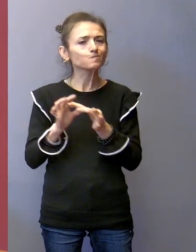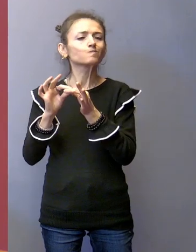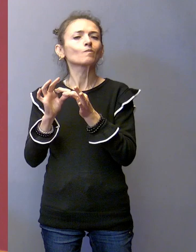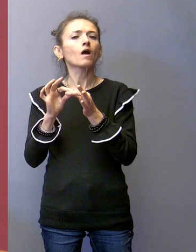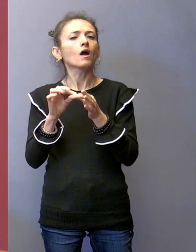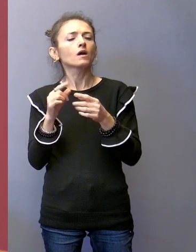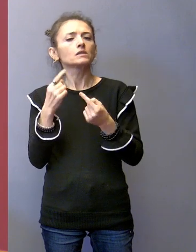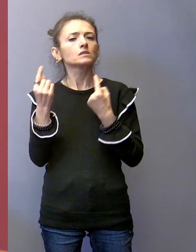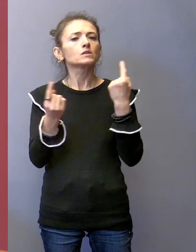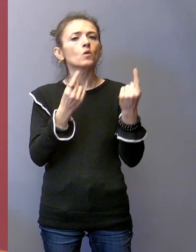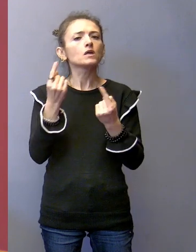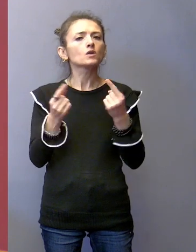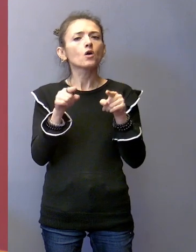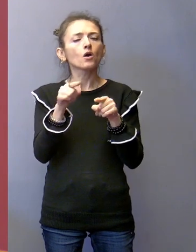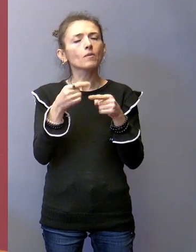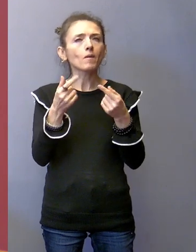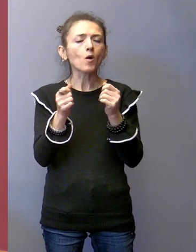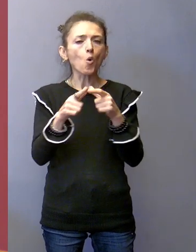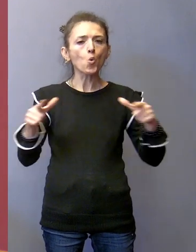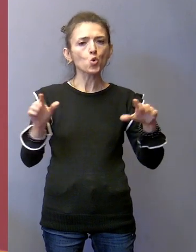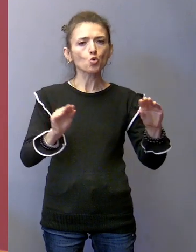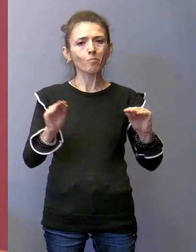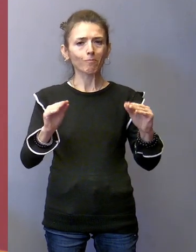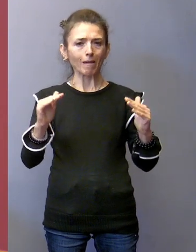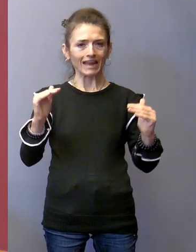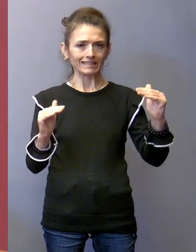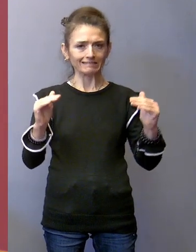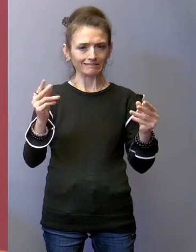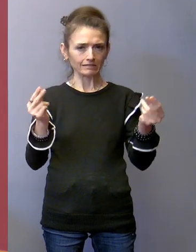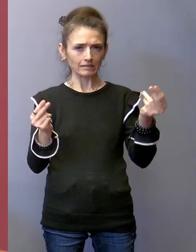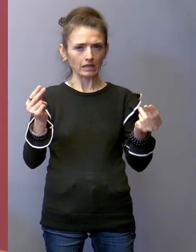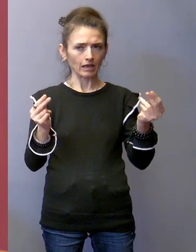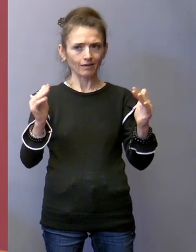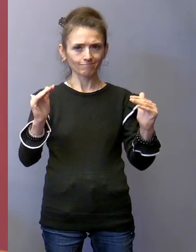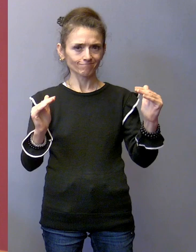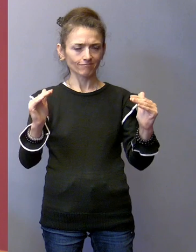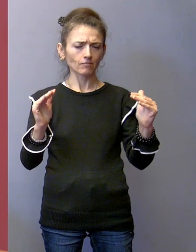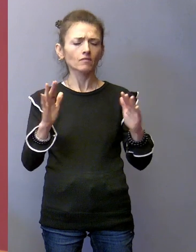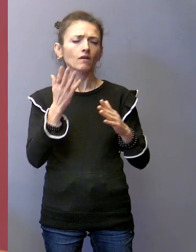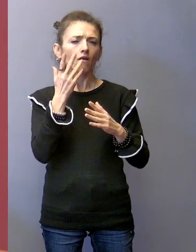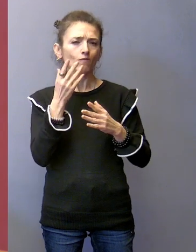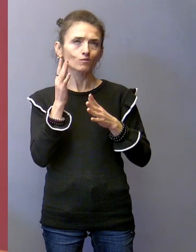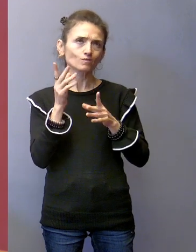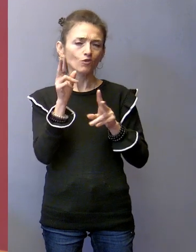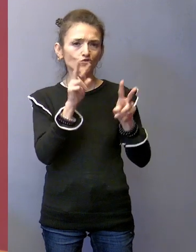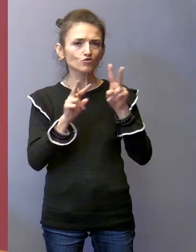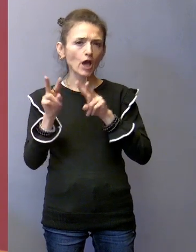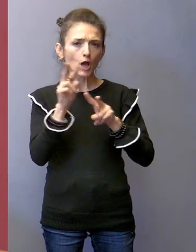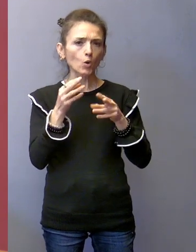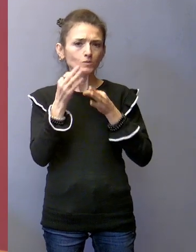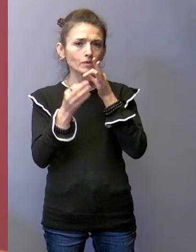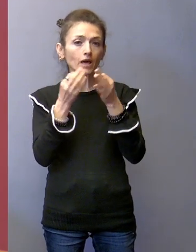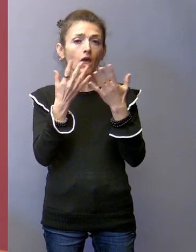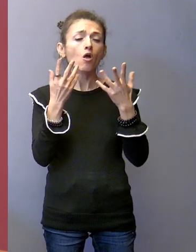perequazione urbanistica ora cercherò di spiegare anche se è una questione tecnica